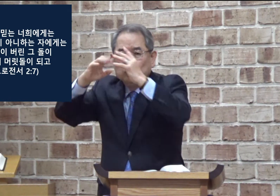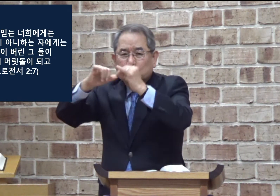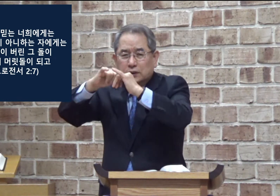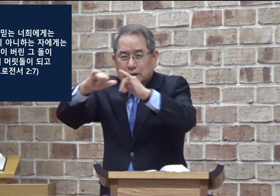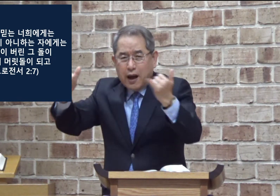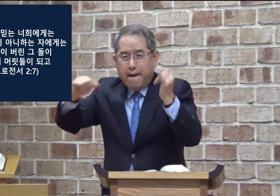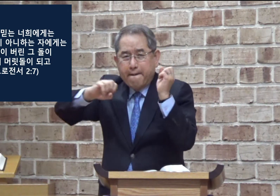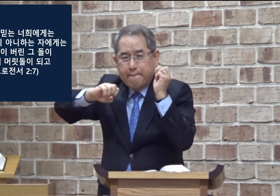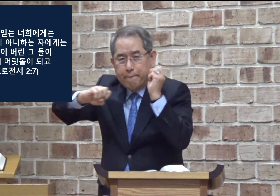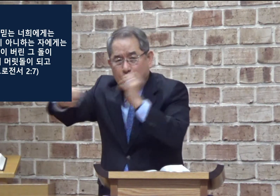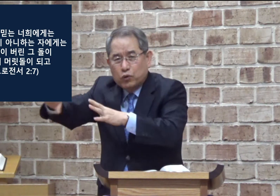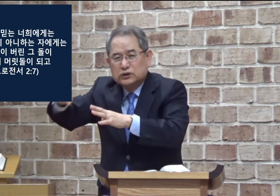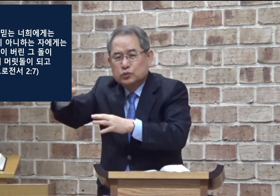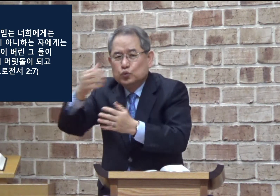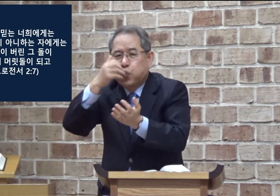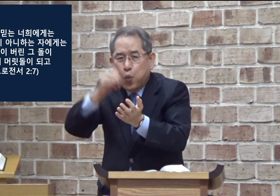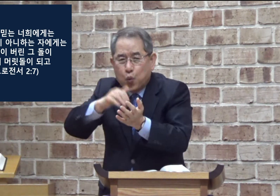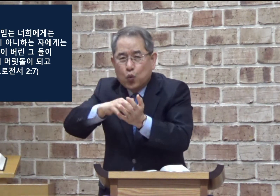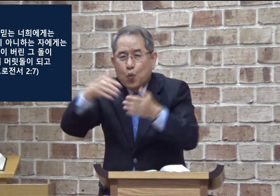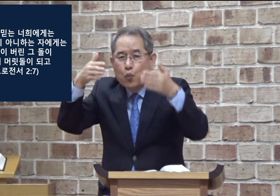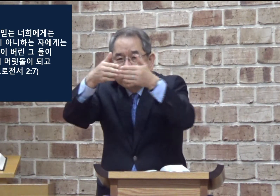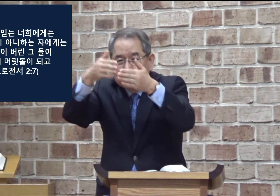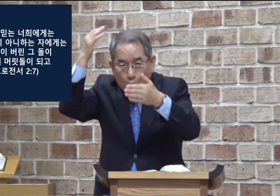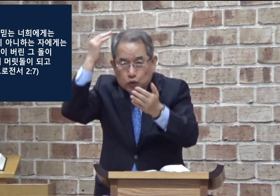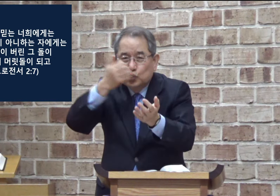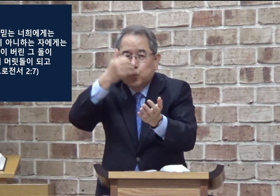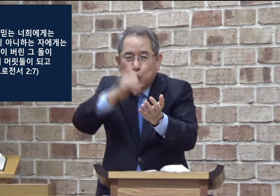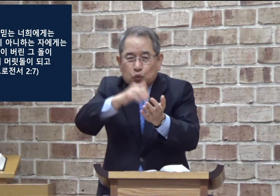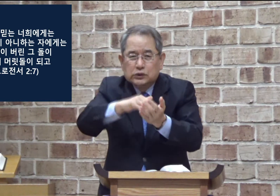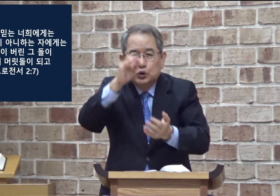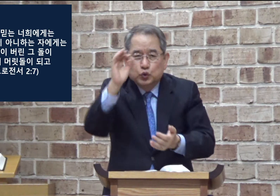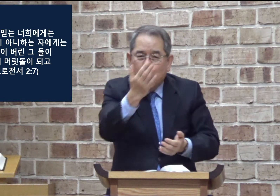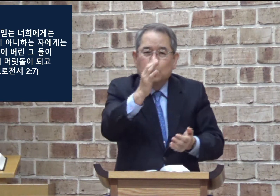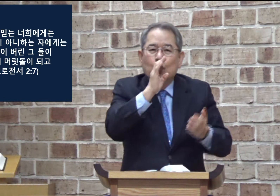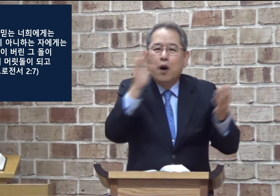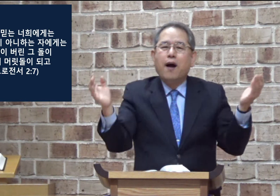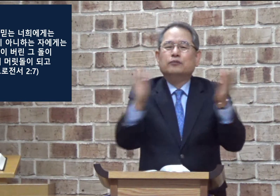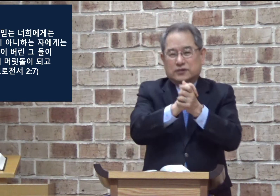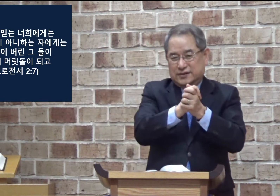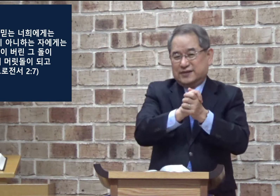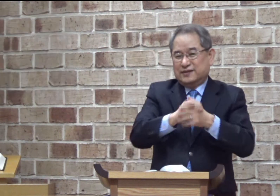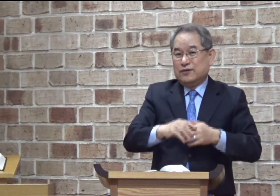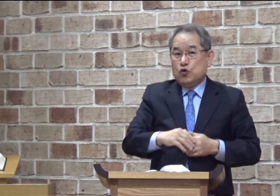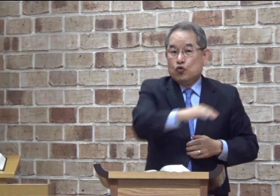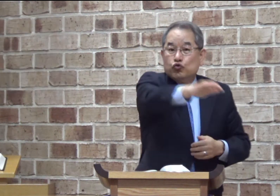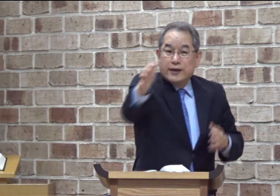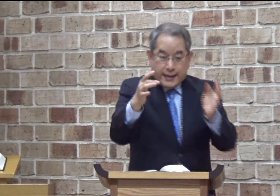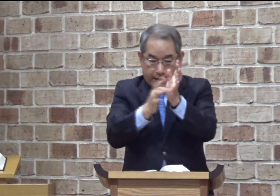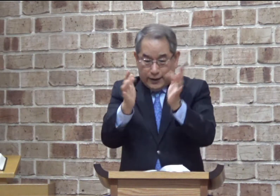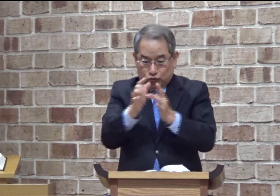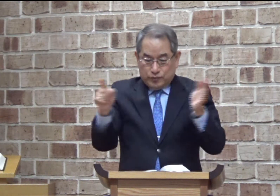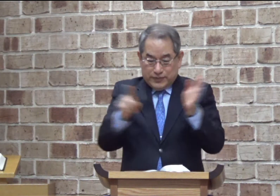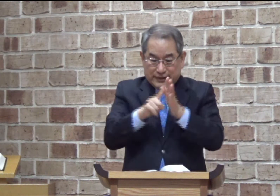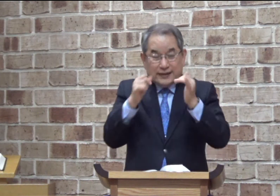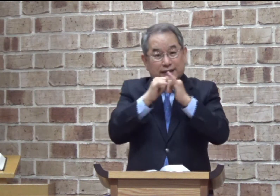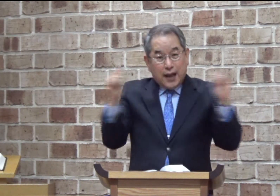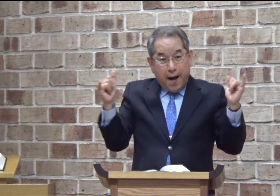모퉁이의 머릿돌이 되고. 아멘. 우리 예수님을 믿는 사람들의 입장에서 보면 정말 보배로운